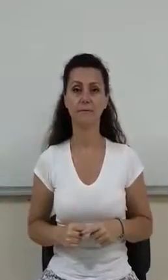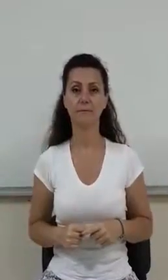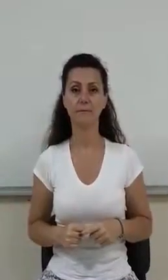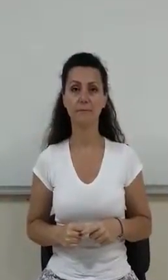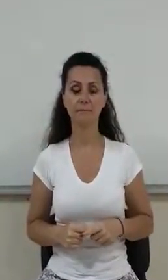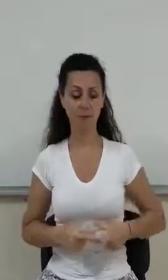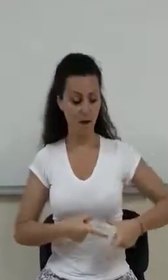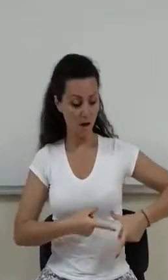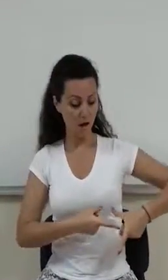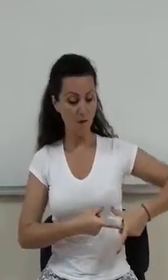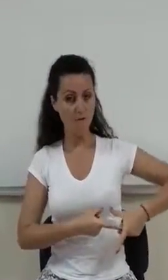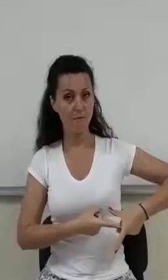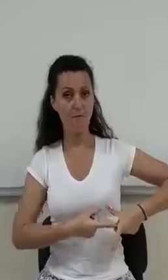fen bilgisi,